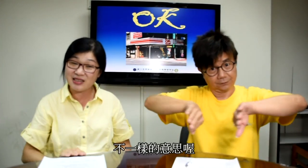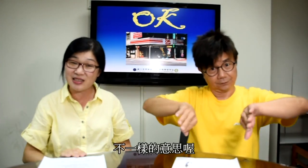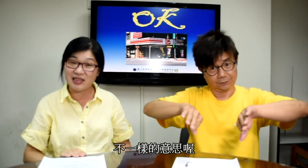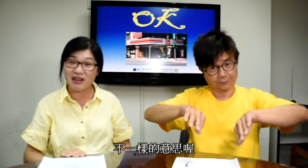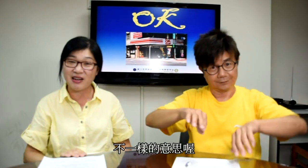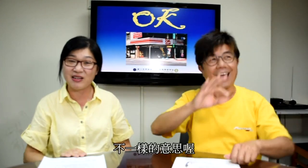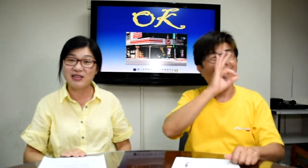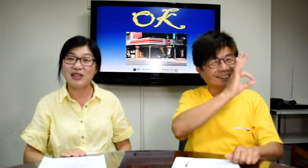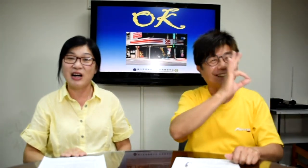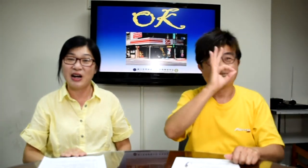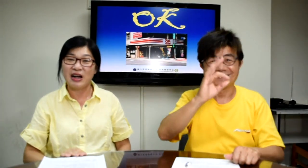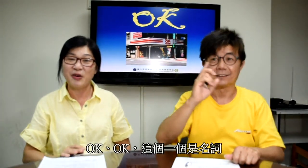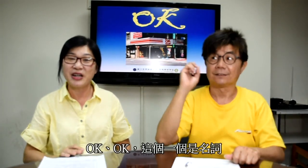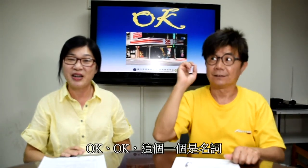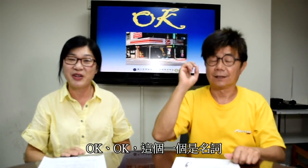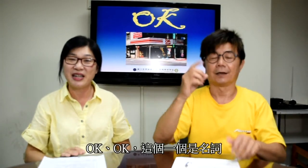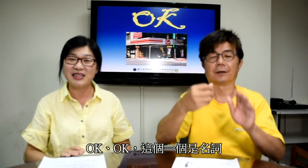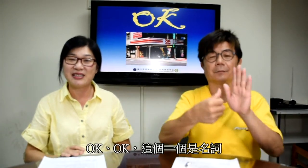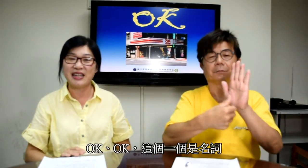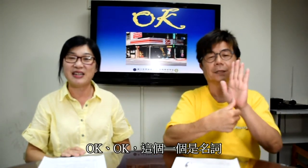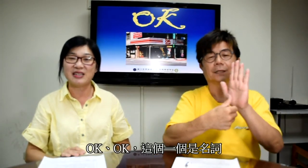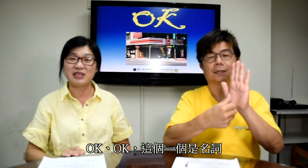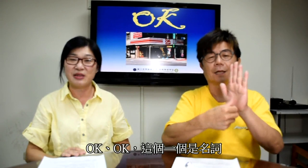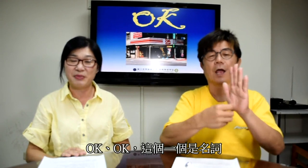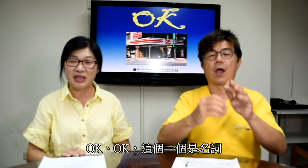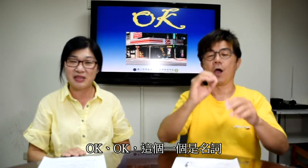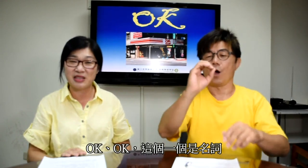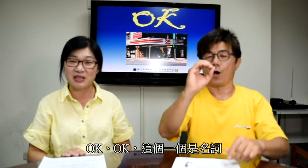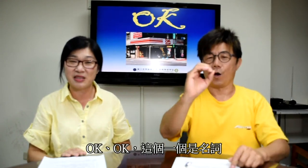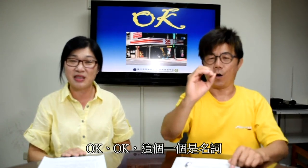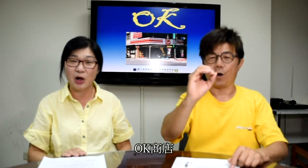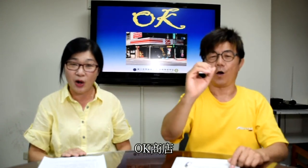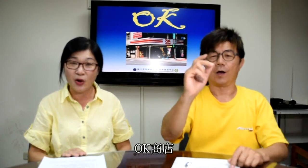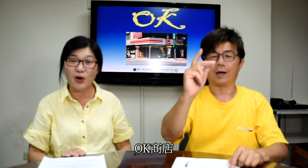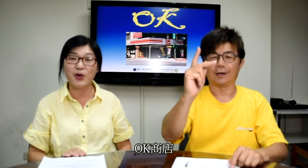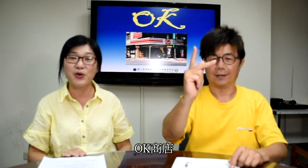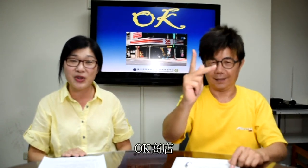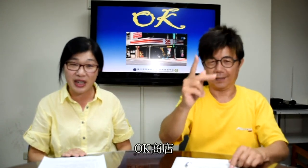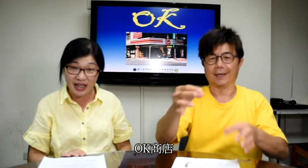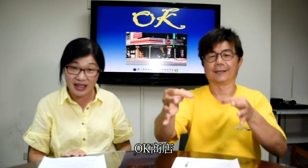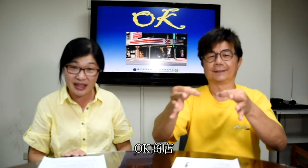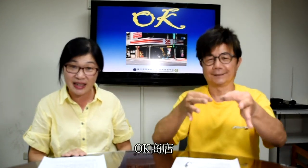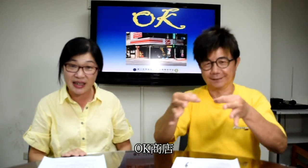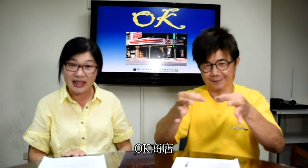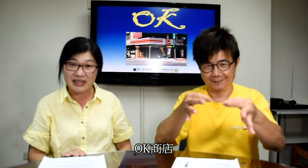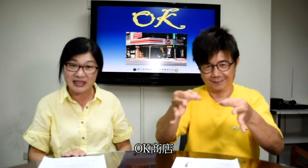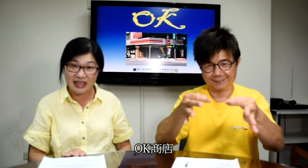哦。OK OK， 这一个是名词 ，OK 商